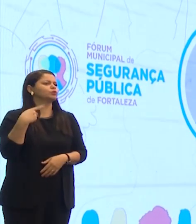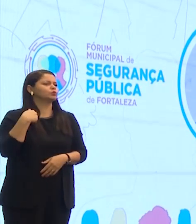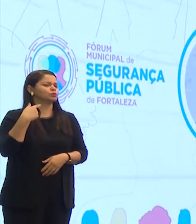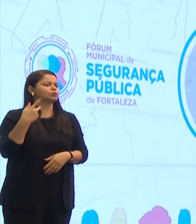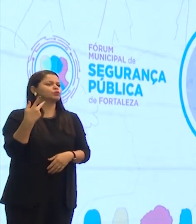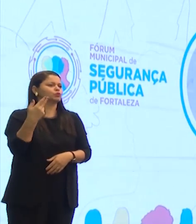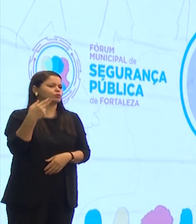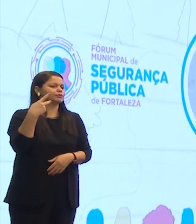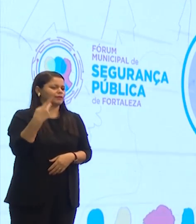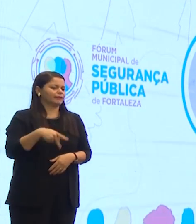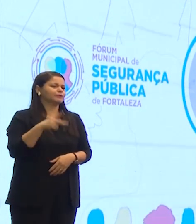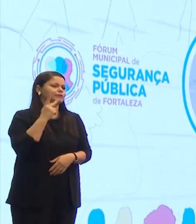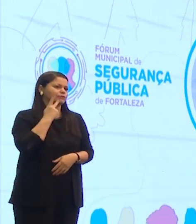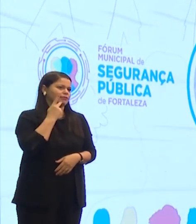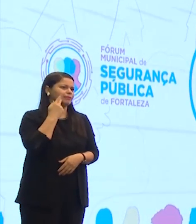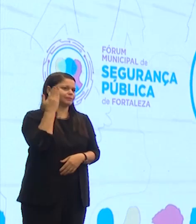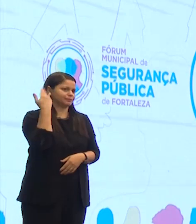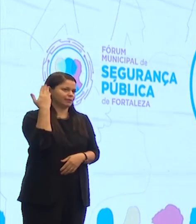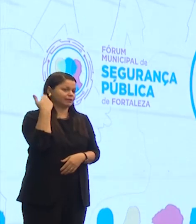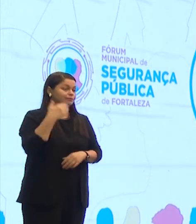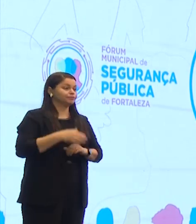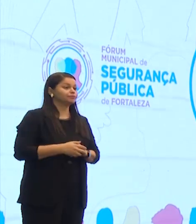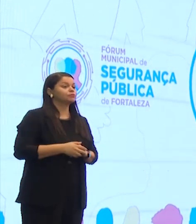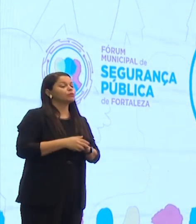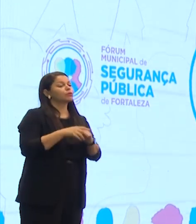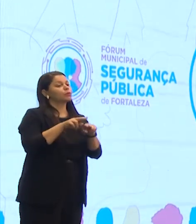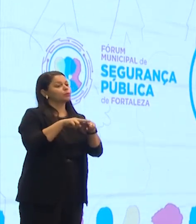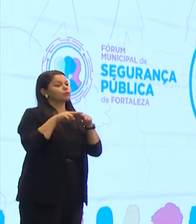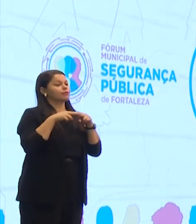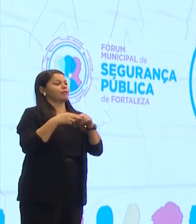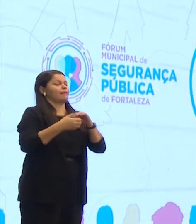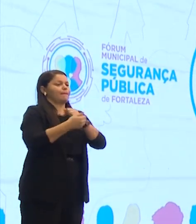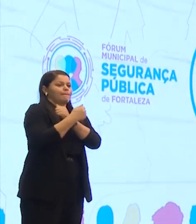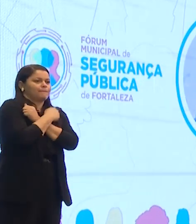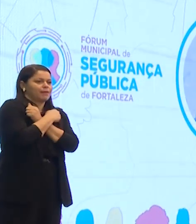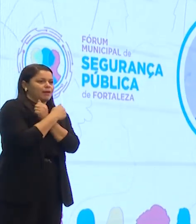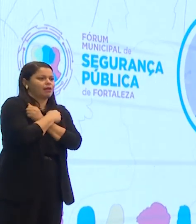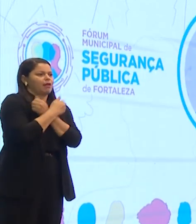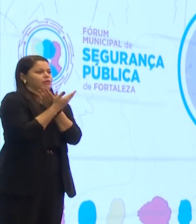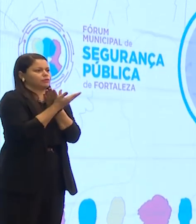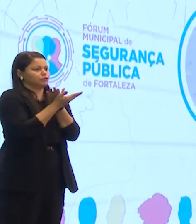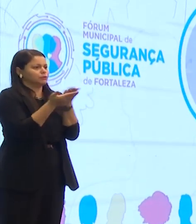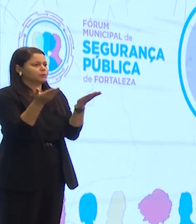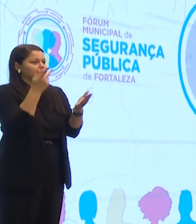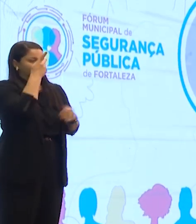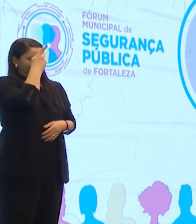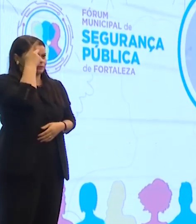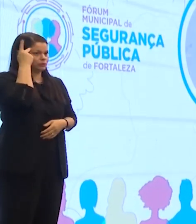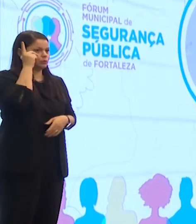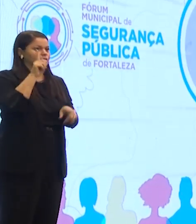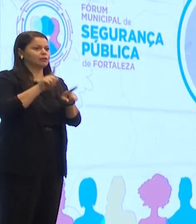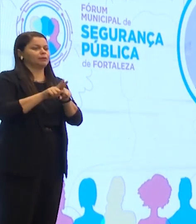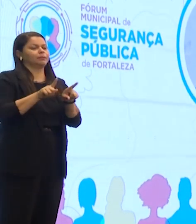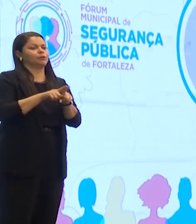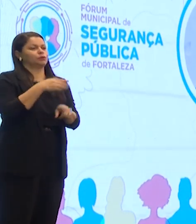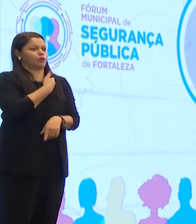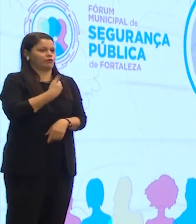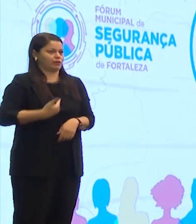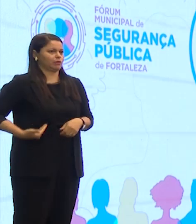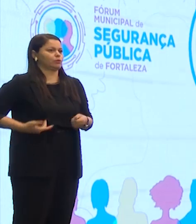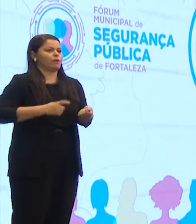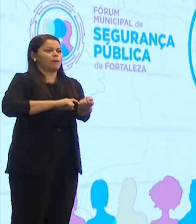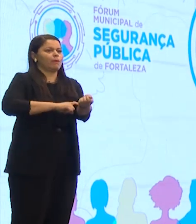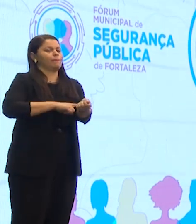Ceará. Deixo o meu abraço a todas as autoridades estaduais, na pessoa do governador Eumano, e